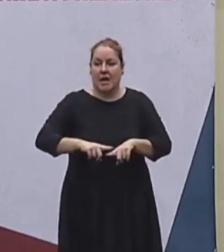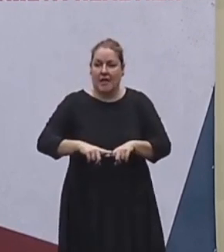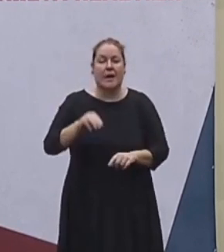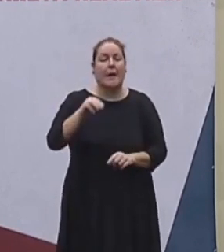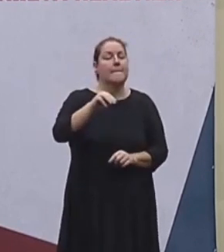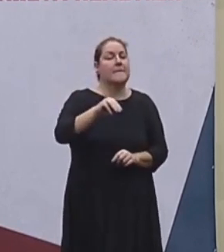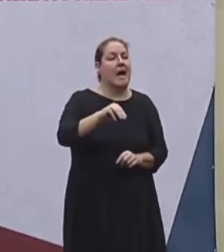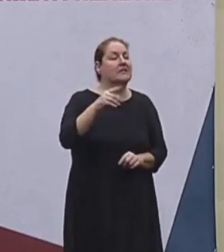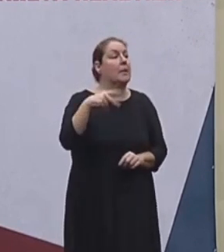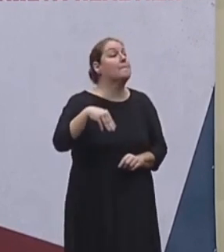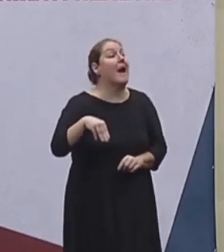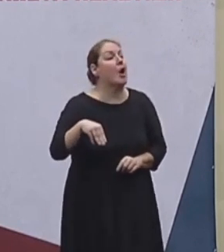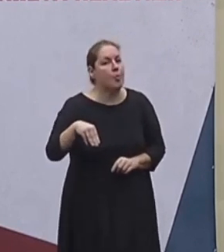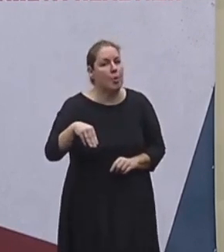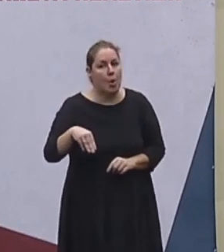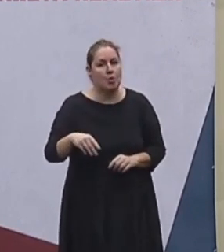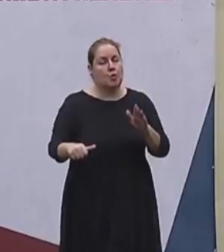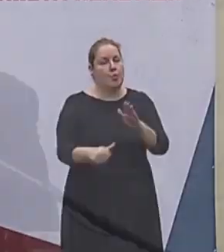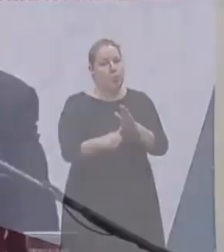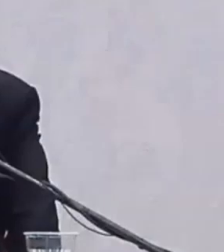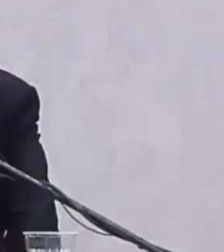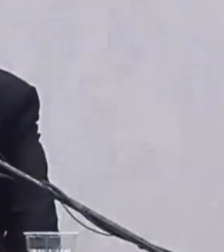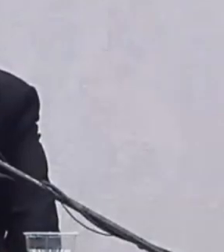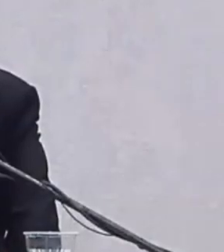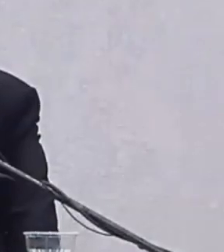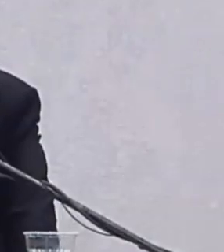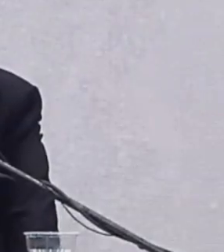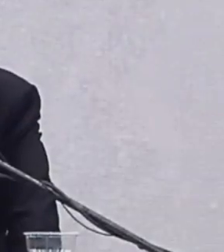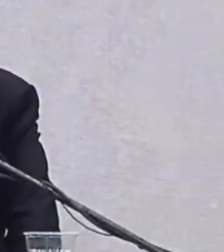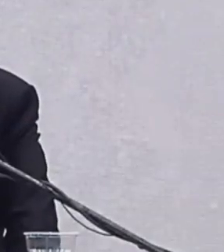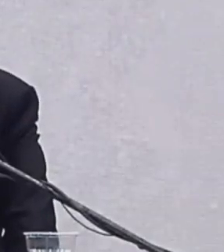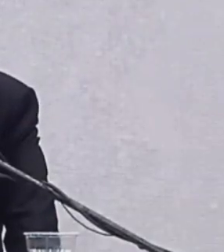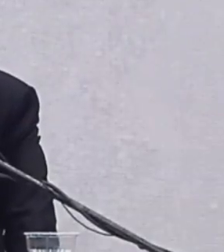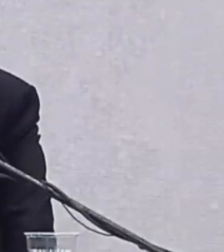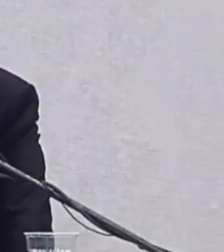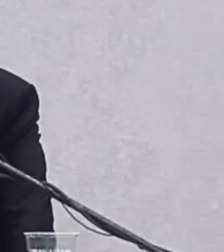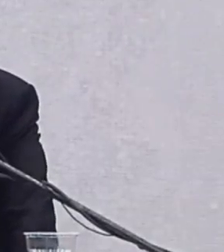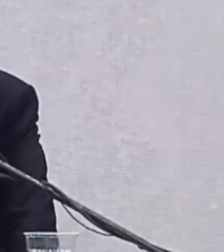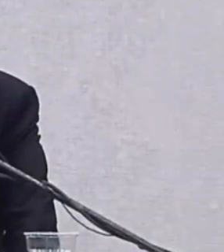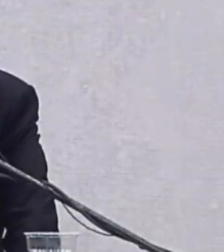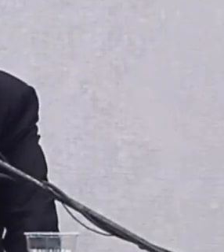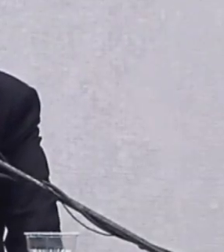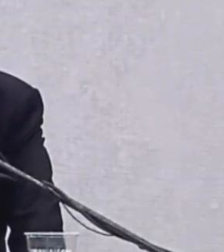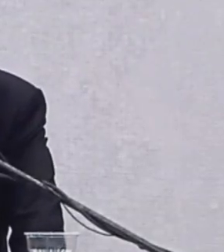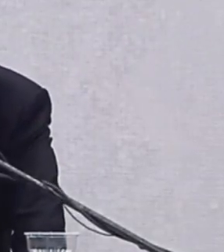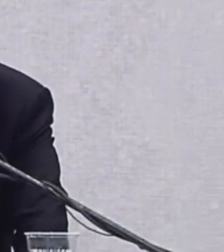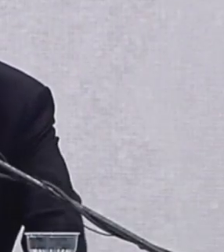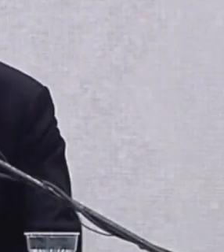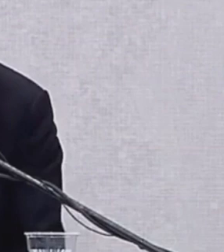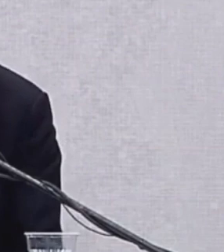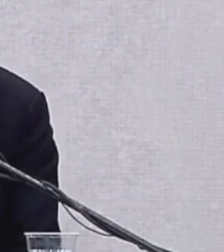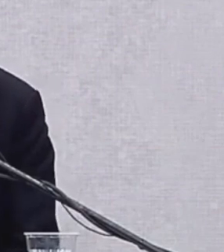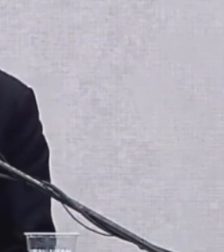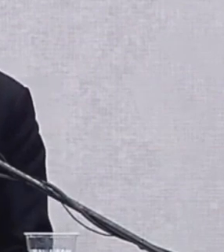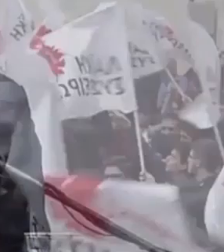Ο Μιχάλης Σομπακόπουλος, πρόεδρος του Σωματείου Ατόμων με Αναπηρία Νομού Αχαΐας. Ο Στέλιος ο Παλαρμάς,